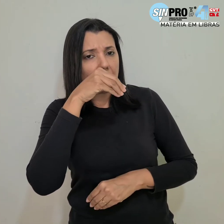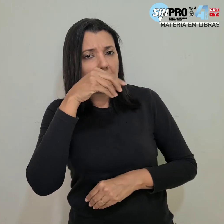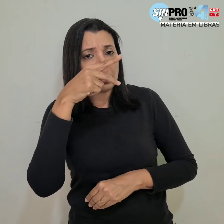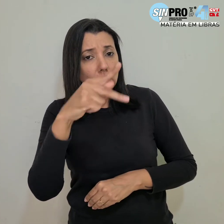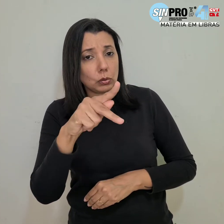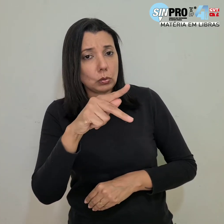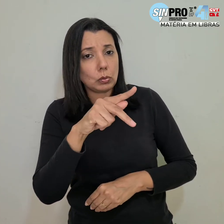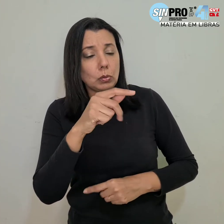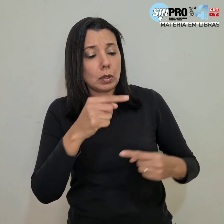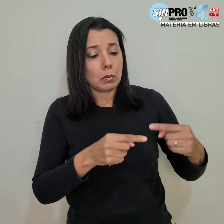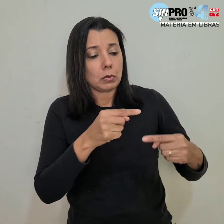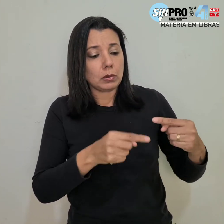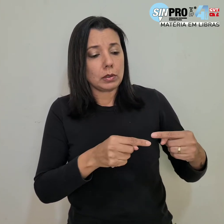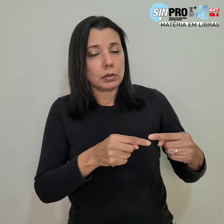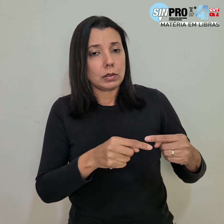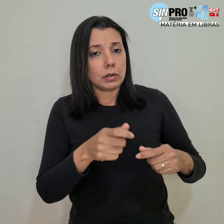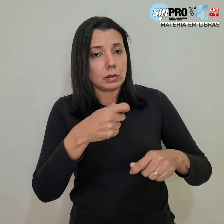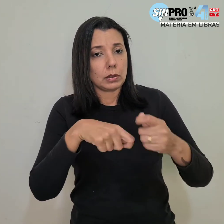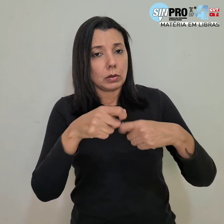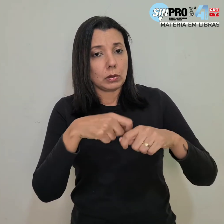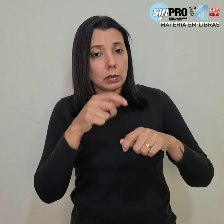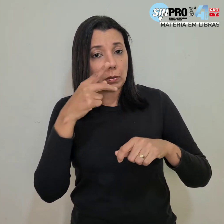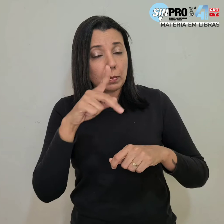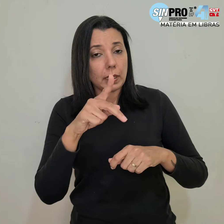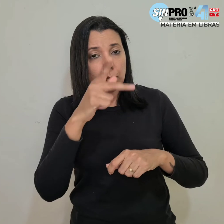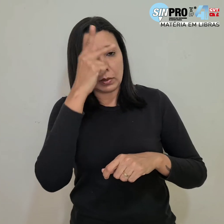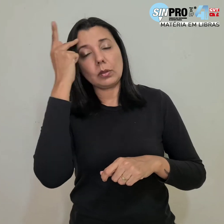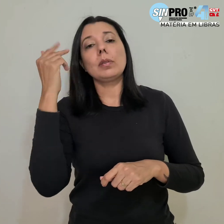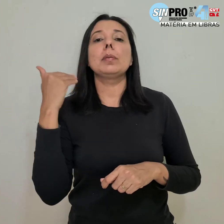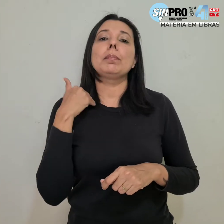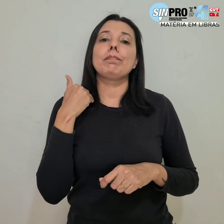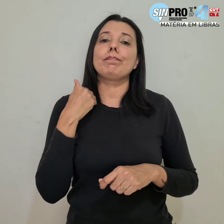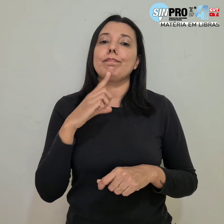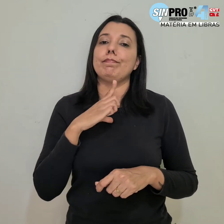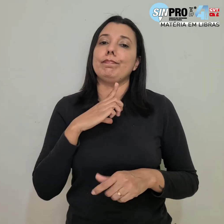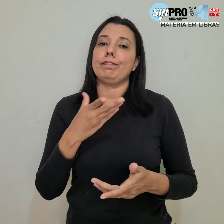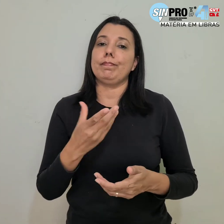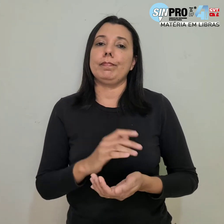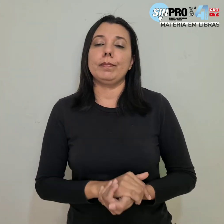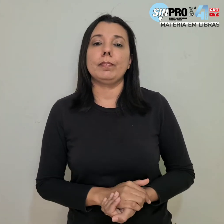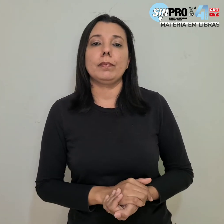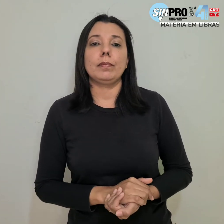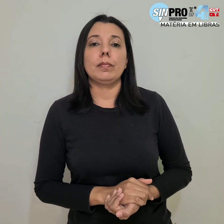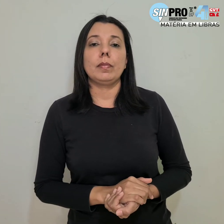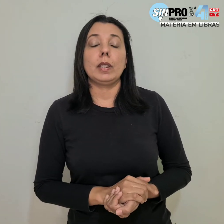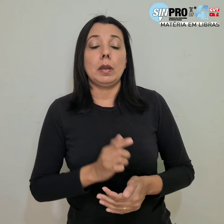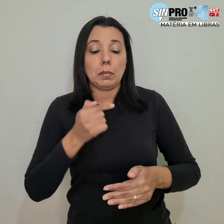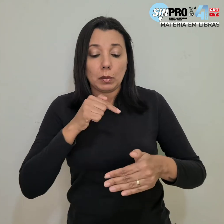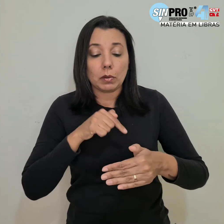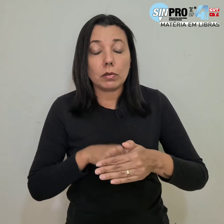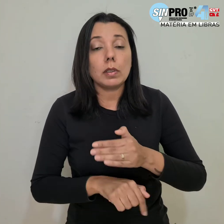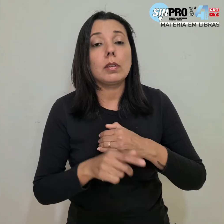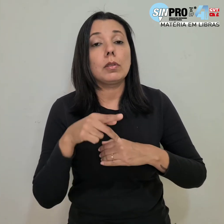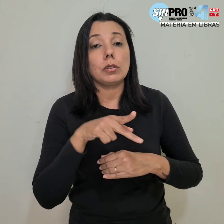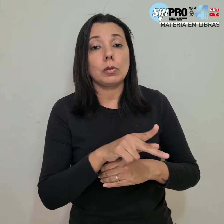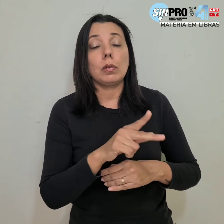generalizado de sua política econômica para banqueiros. Para aprofundar e manter o